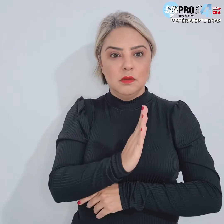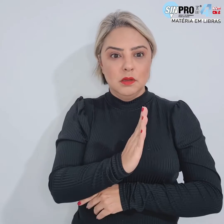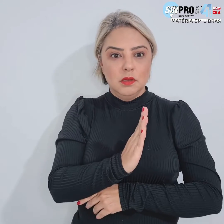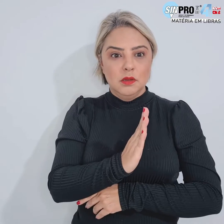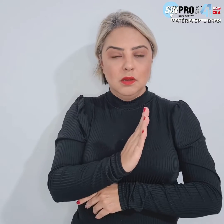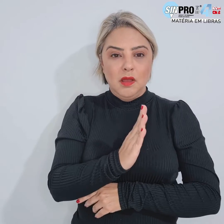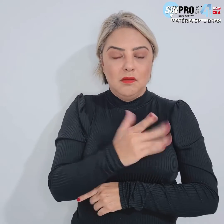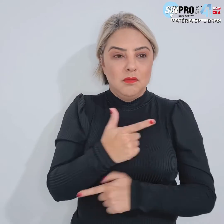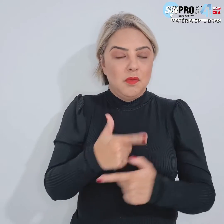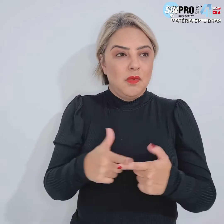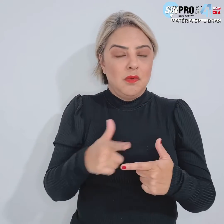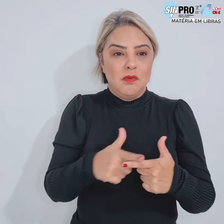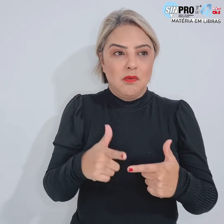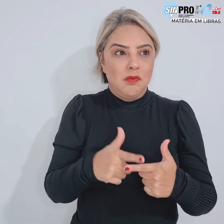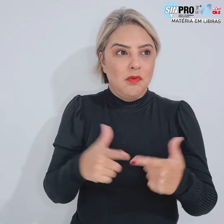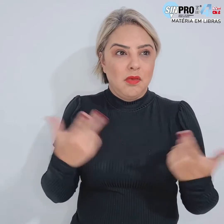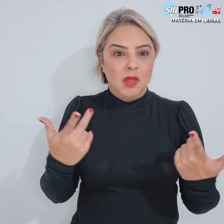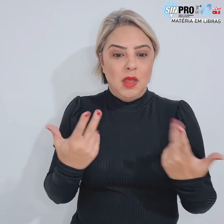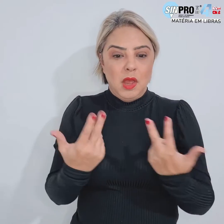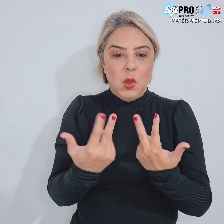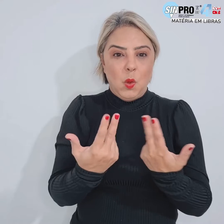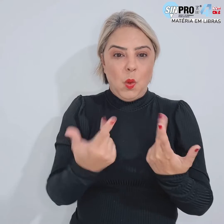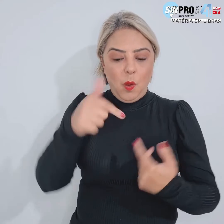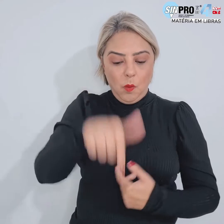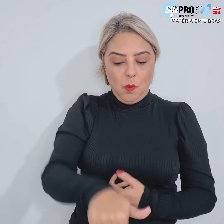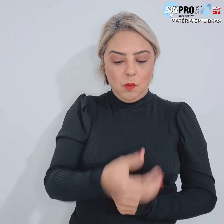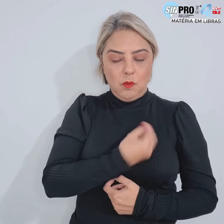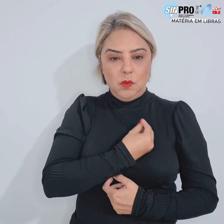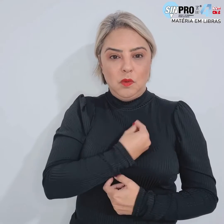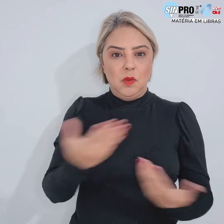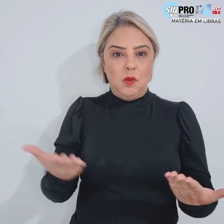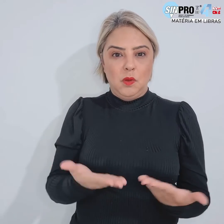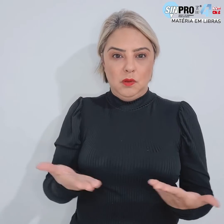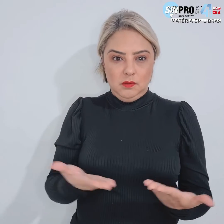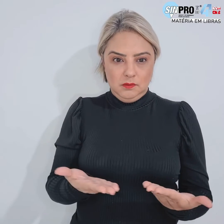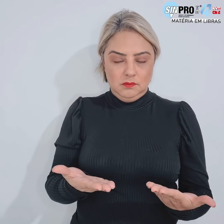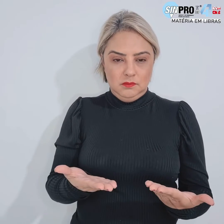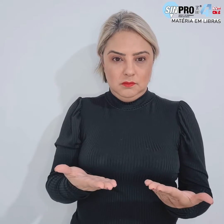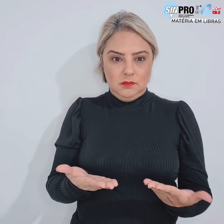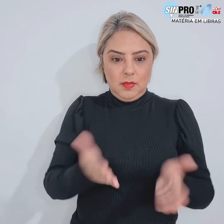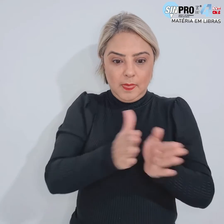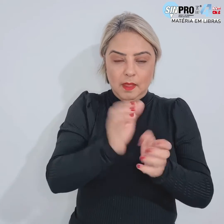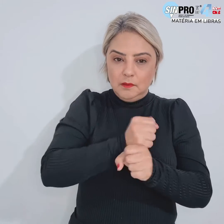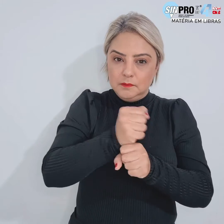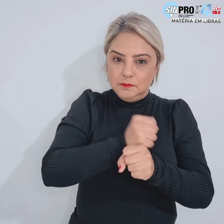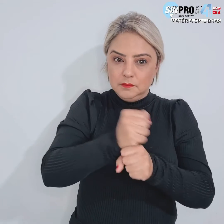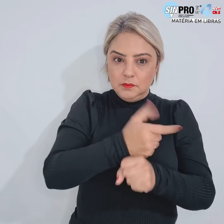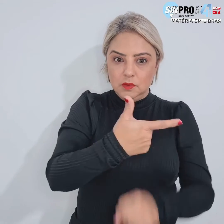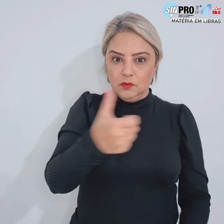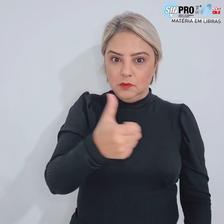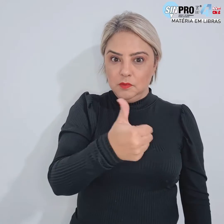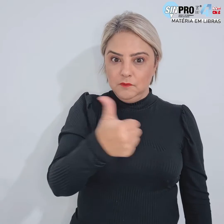situação muito parecida com a que vive hoje, em pleno ano de 2021.